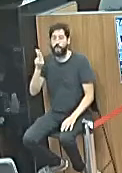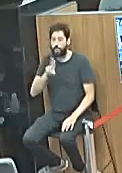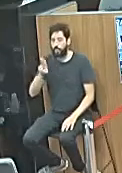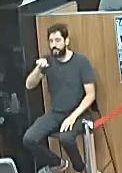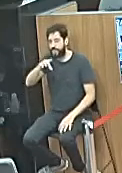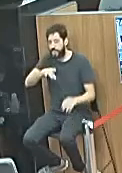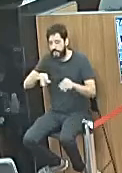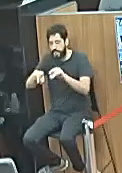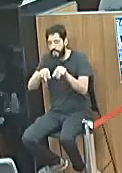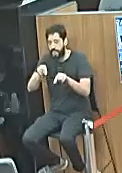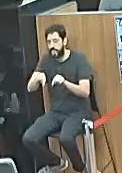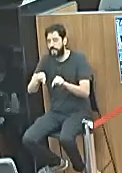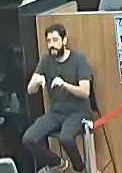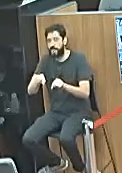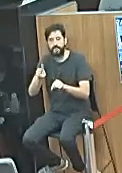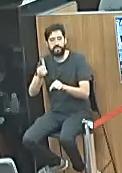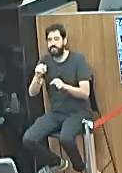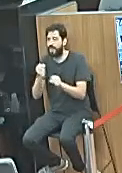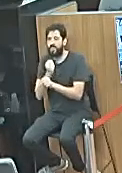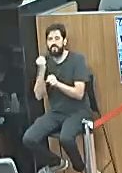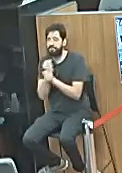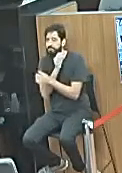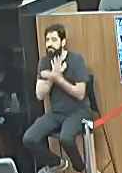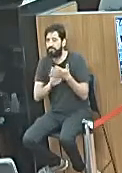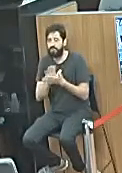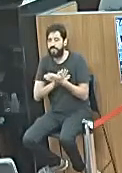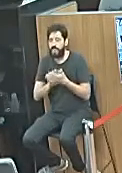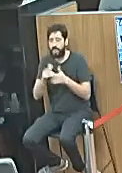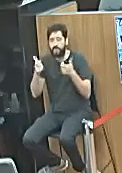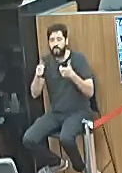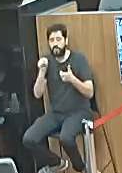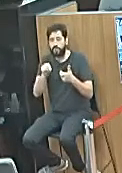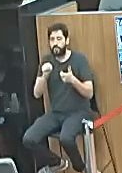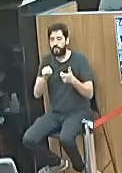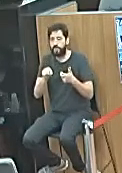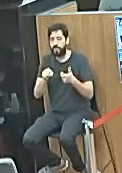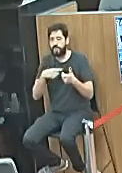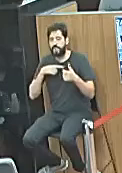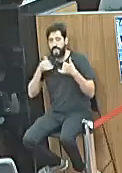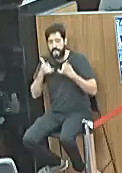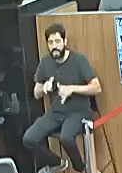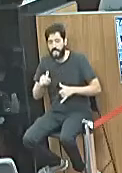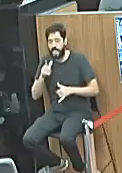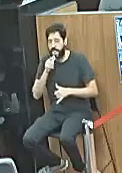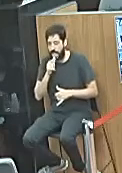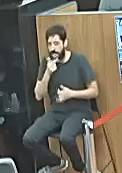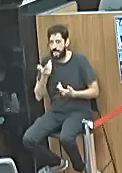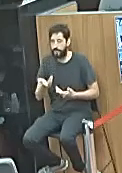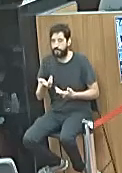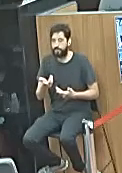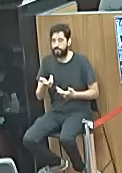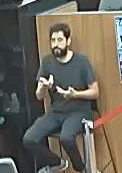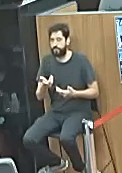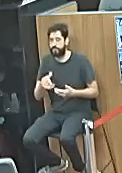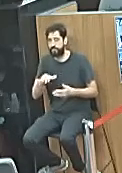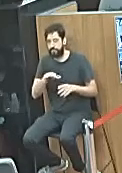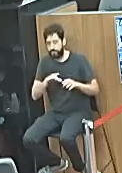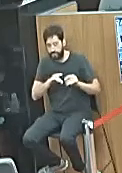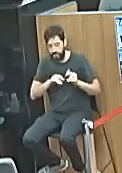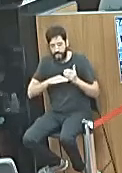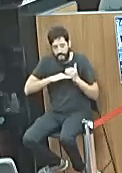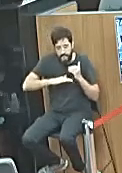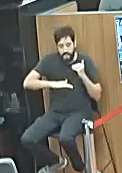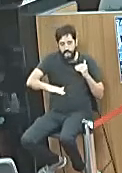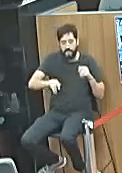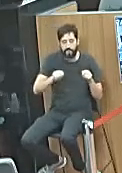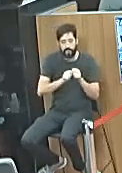um terreno onde não vai ter construção civil é um lugar simplesmente com rede elétrica e hidráulica e terraplenagem vai ser em vão entrar os